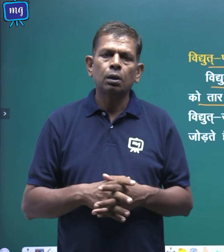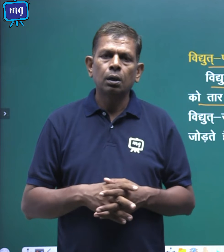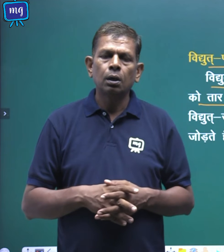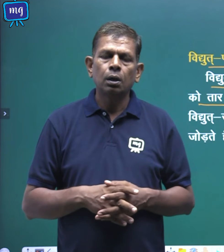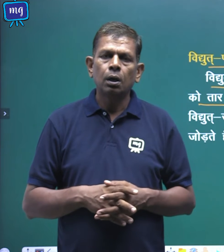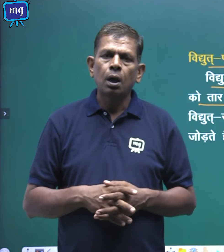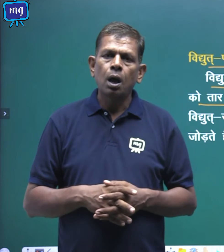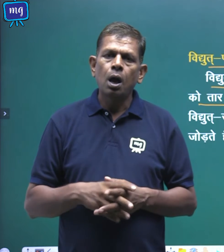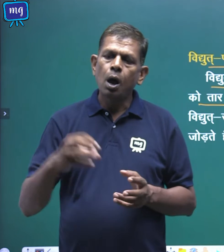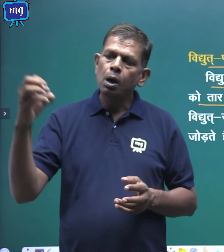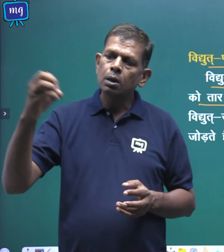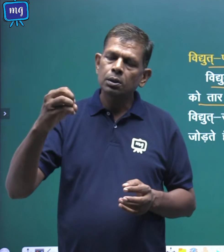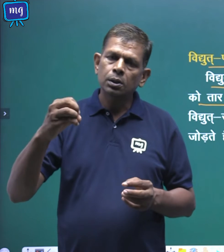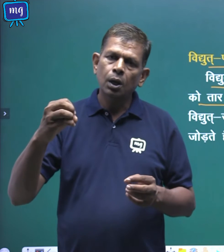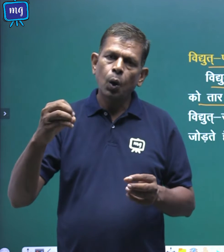बल्ब से होते हुए